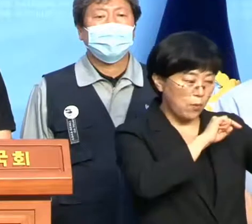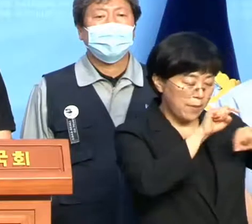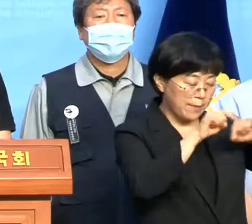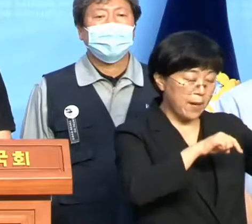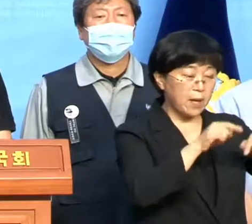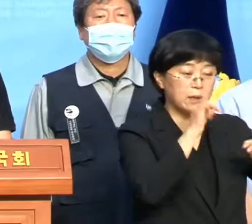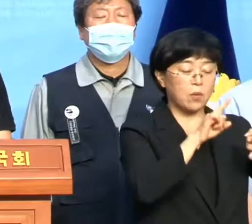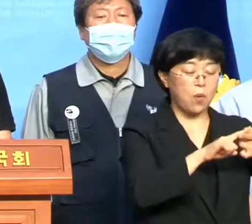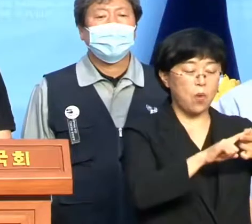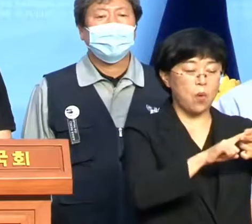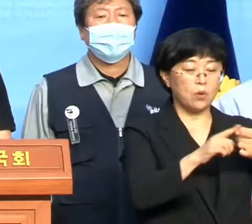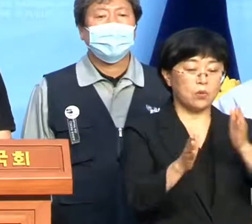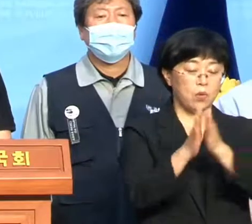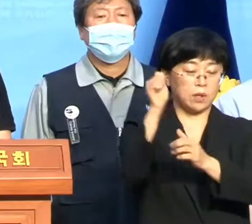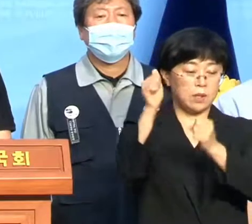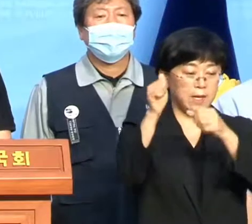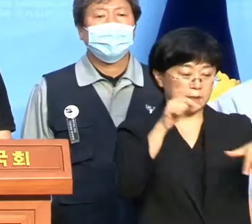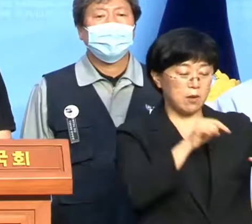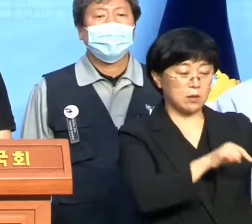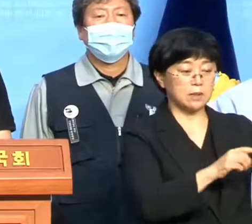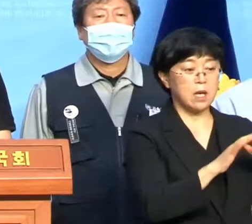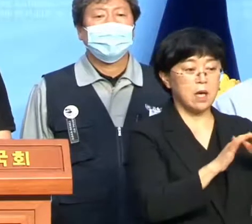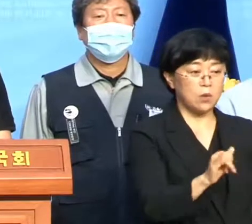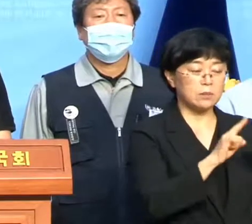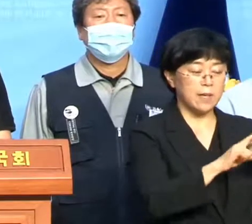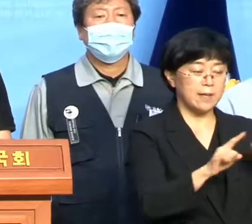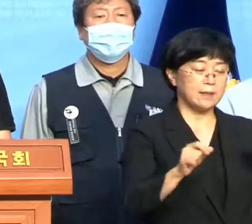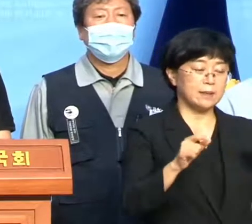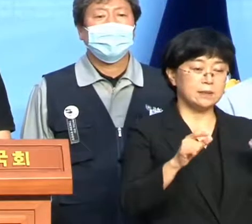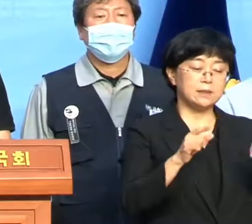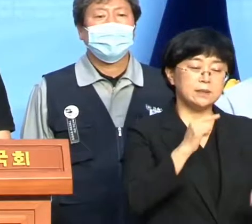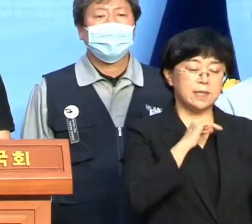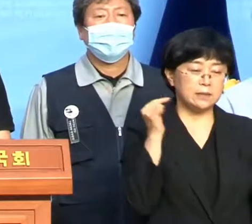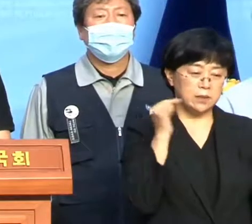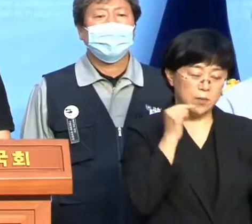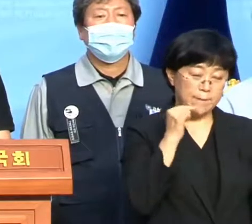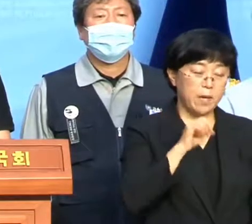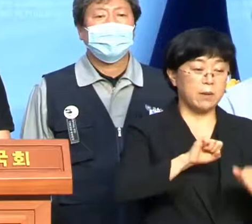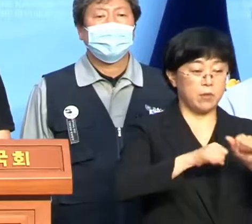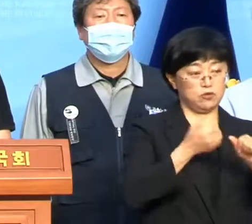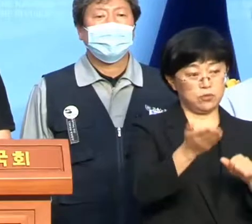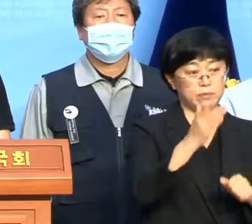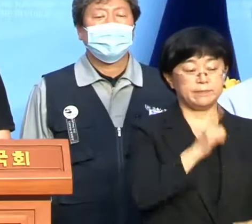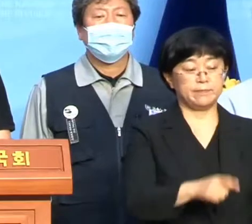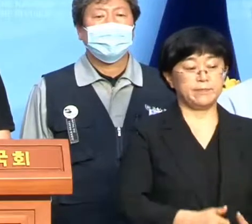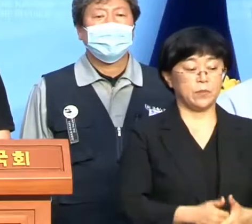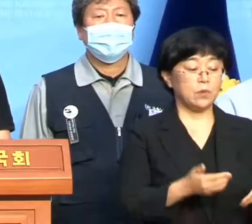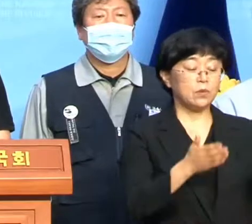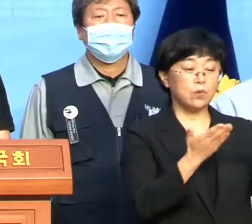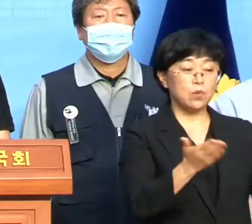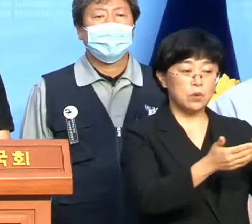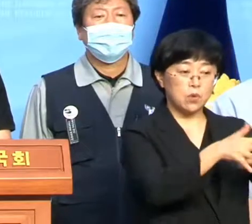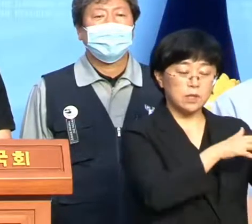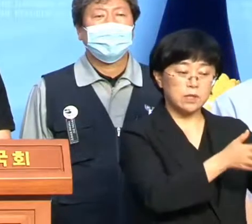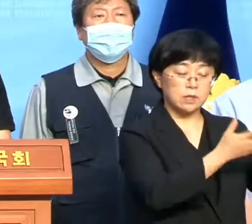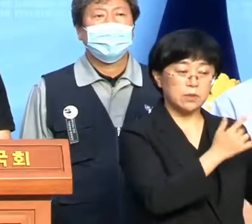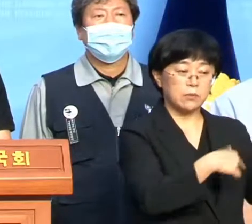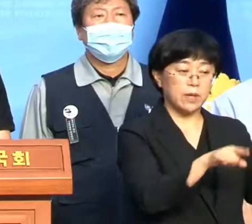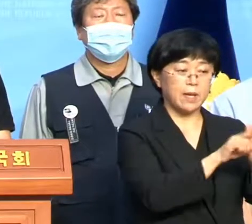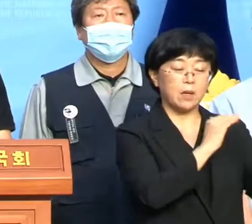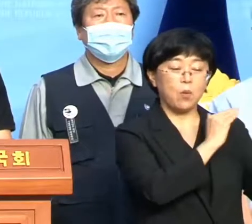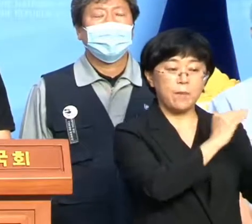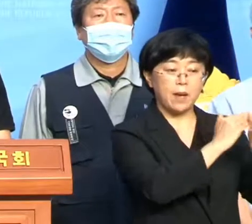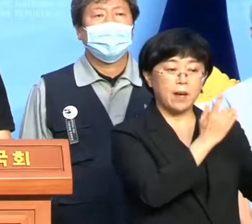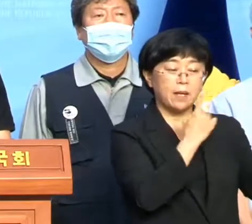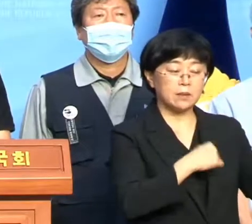원 하청 사용자들을 강력히 처벌하라 노조 설립을 이유로 해고된